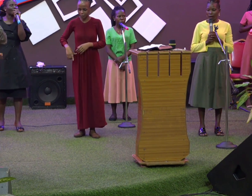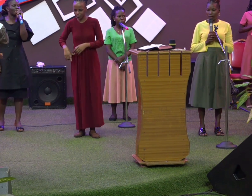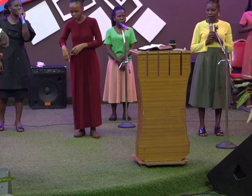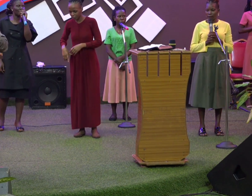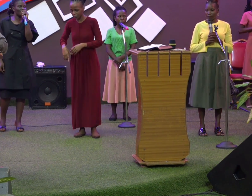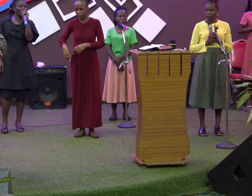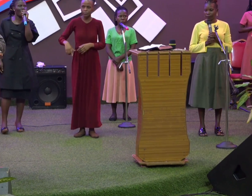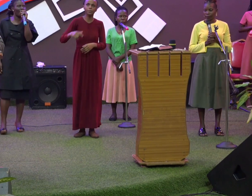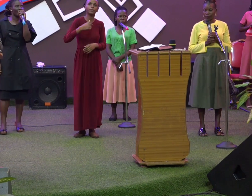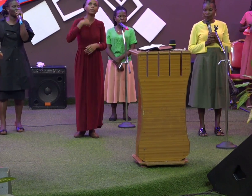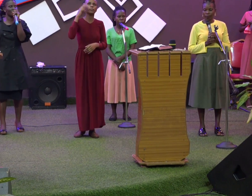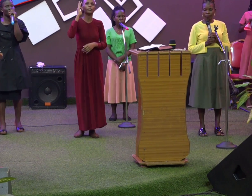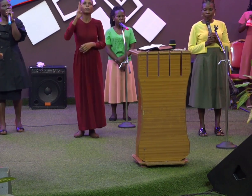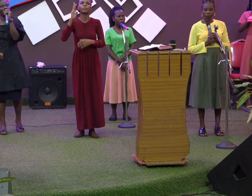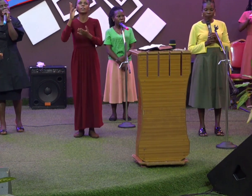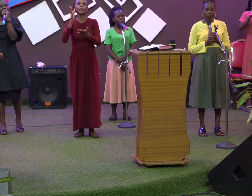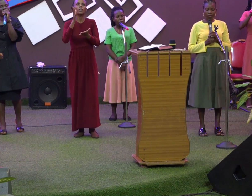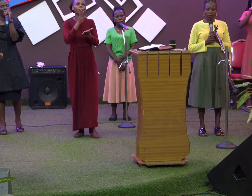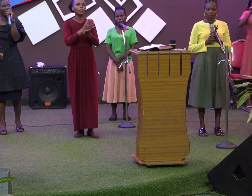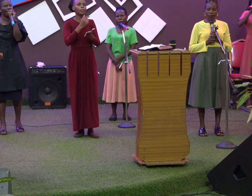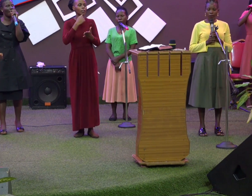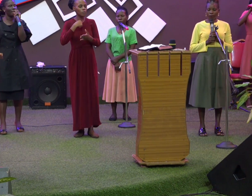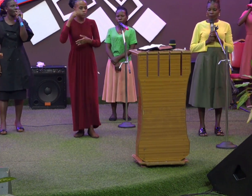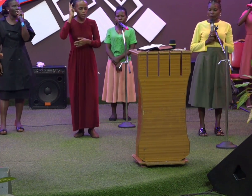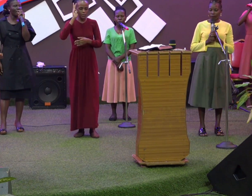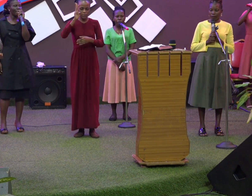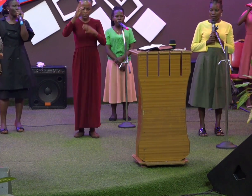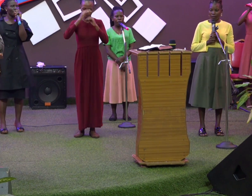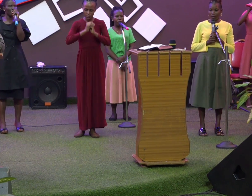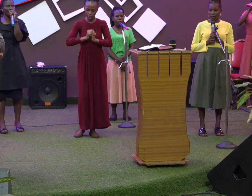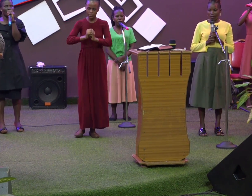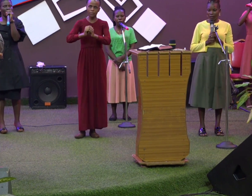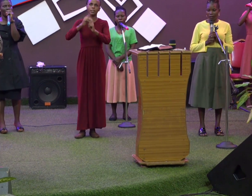Mukama. Nakusinza Regisa Josebo.